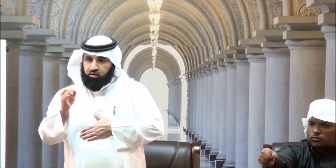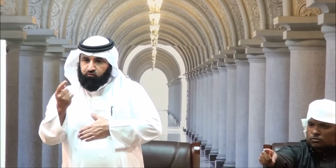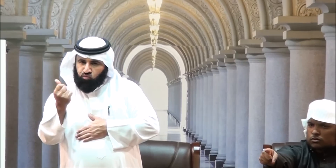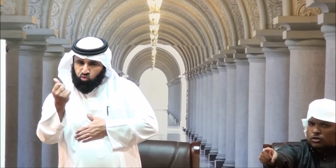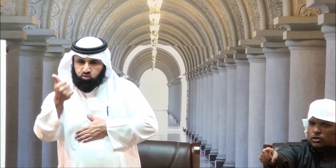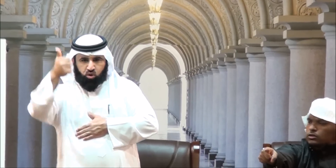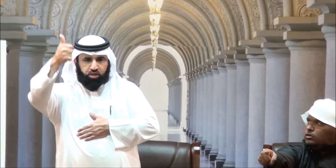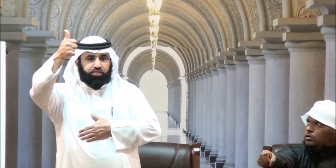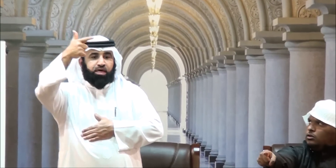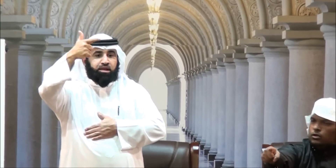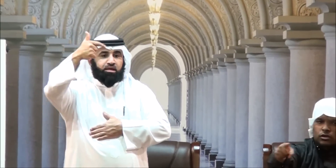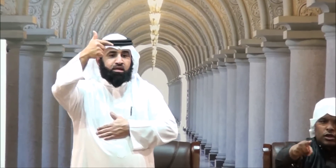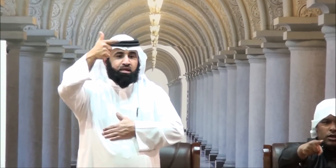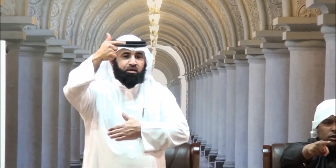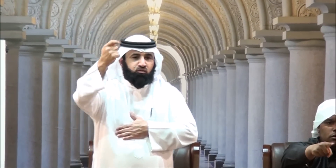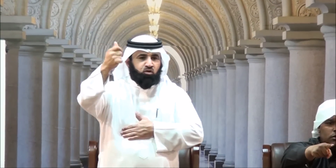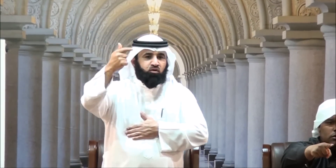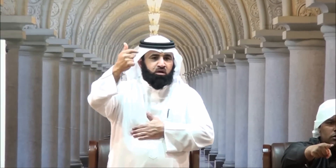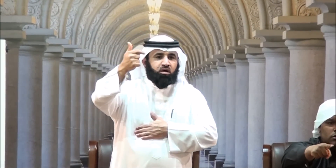فلوس.